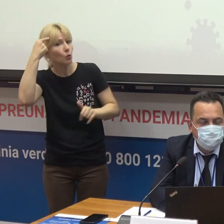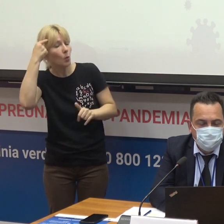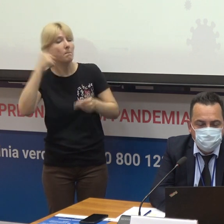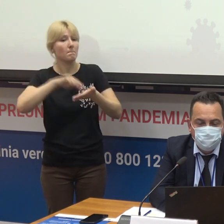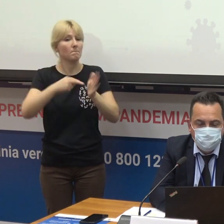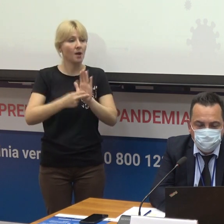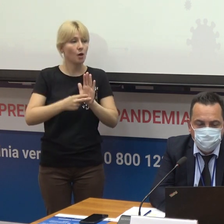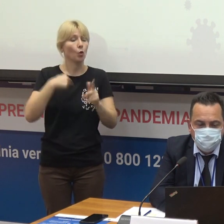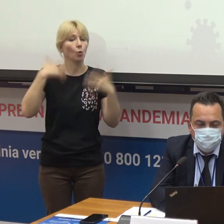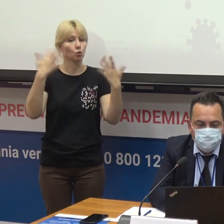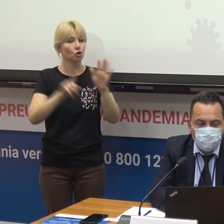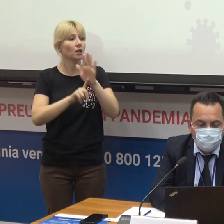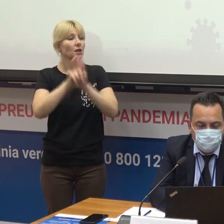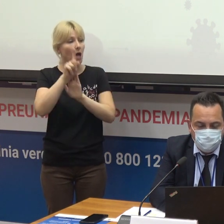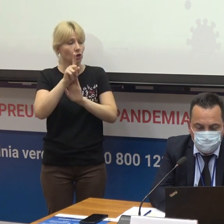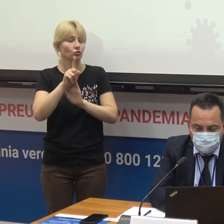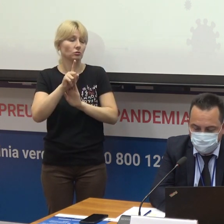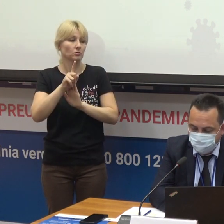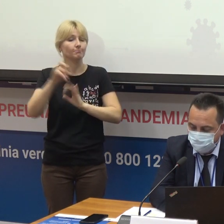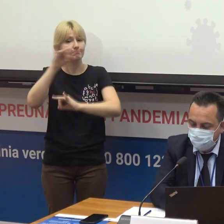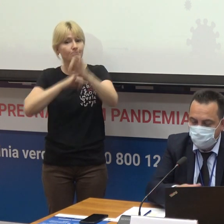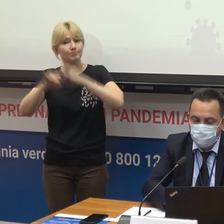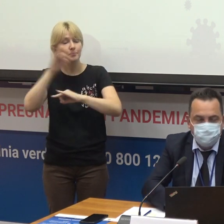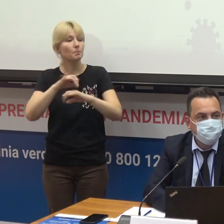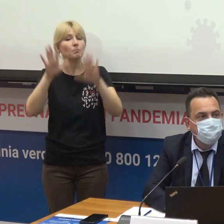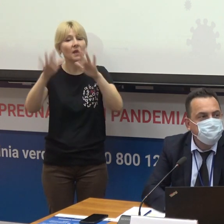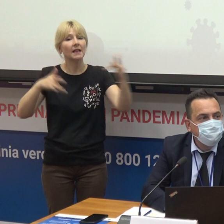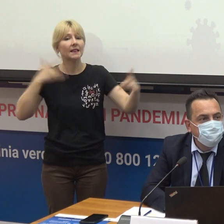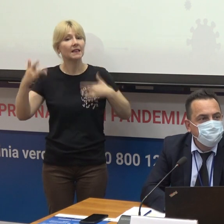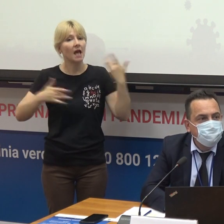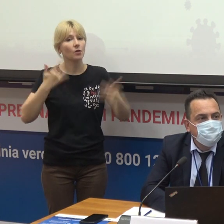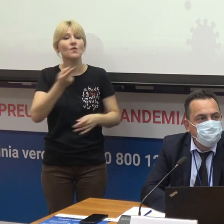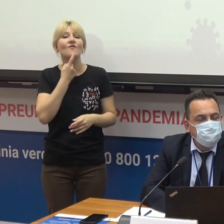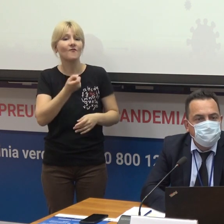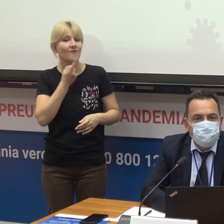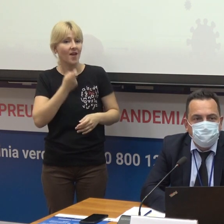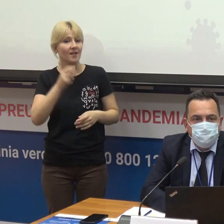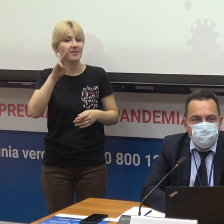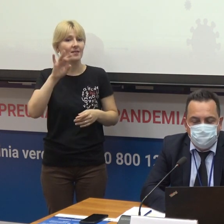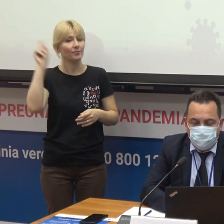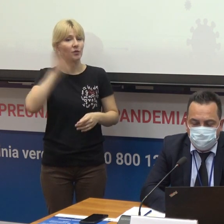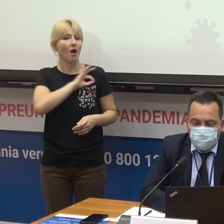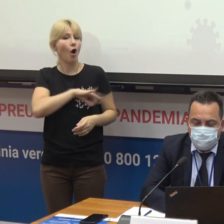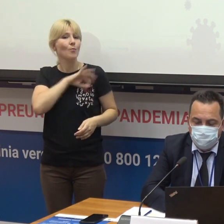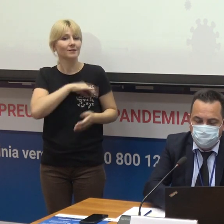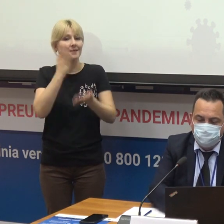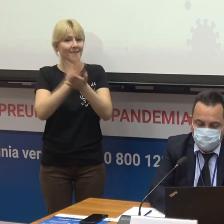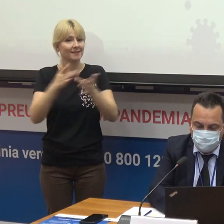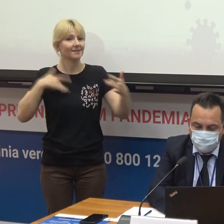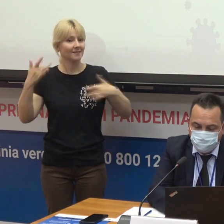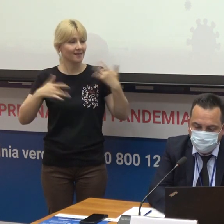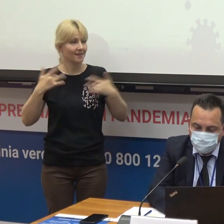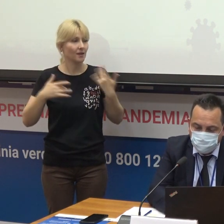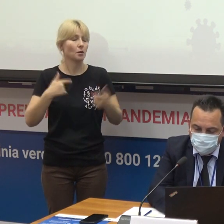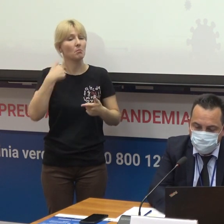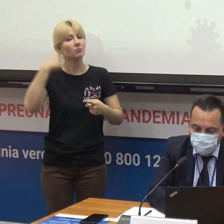cu unele evenimente la Teatrul Verde, la mai mari la concerte,